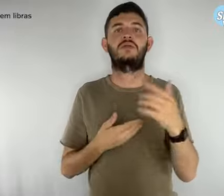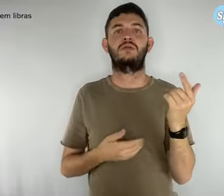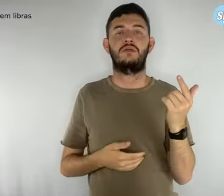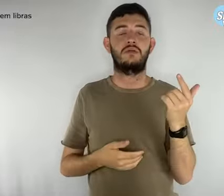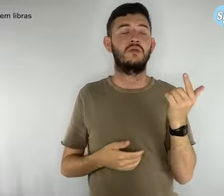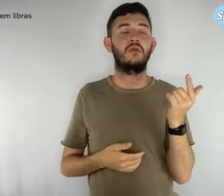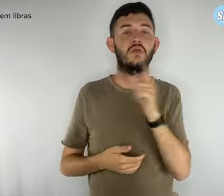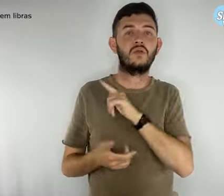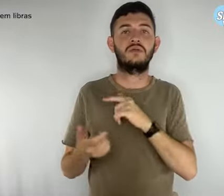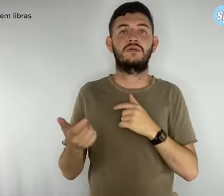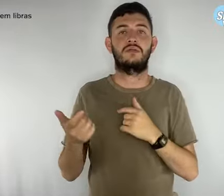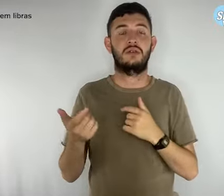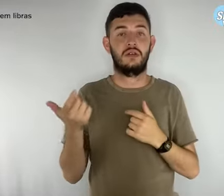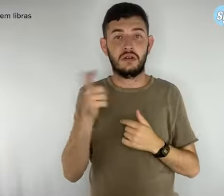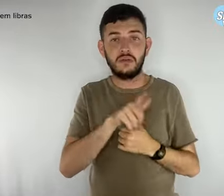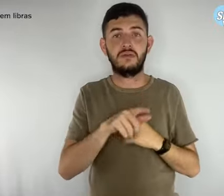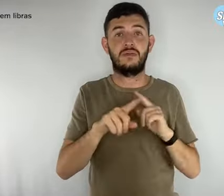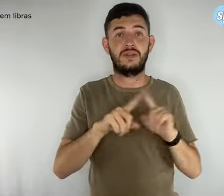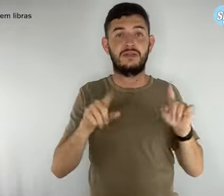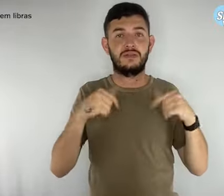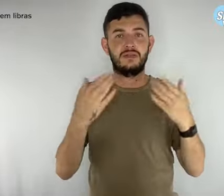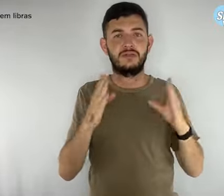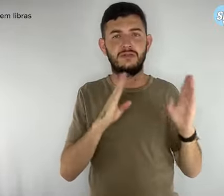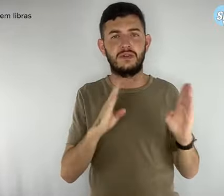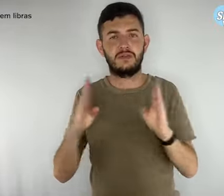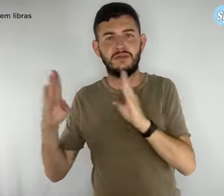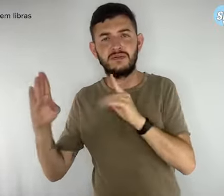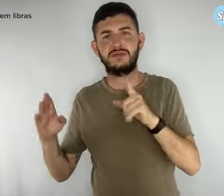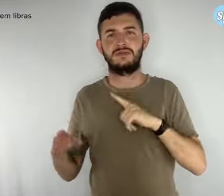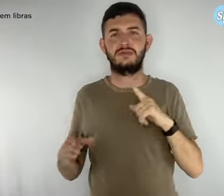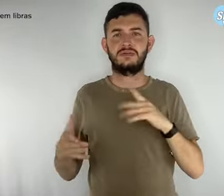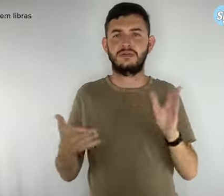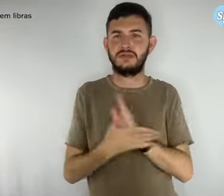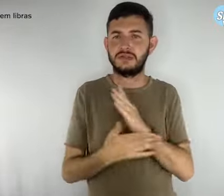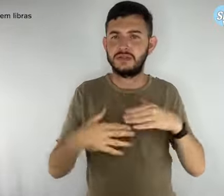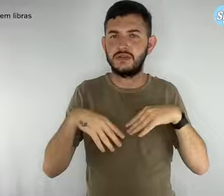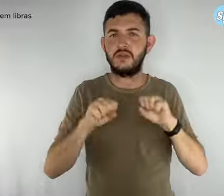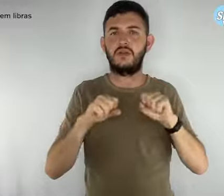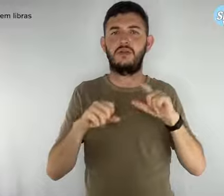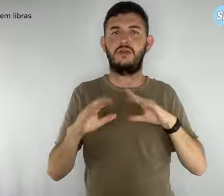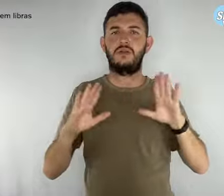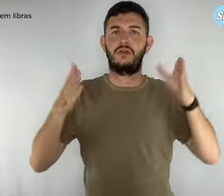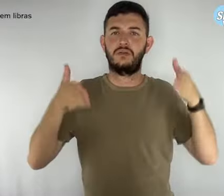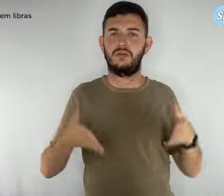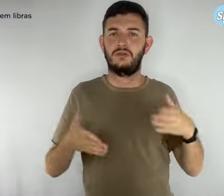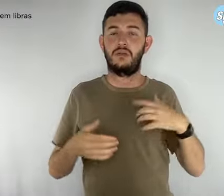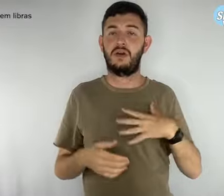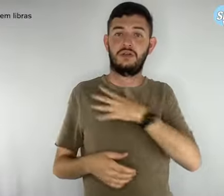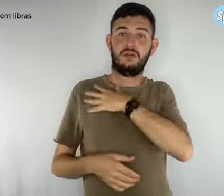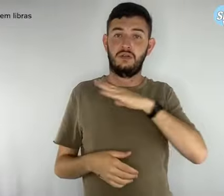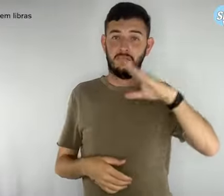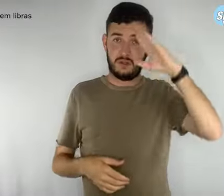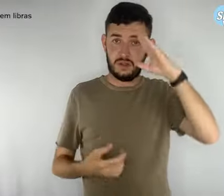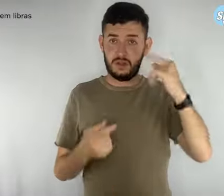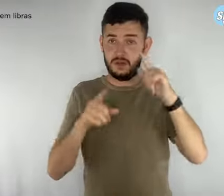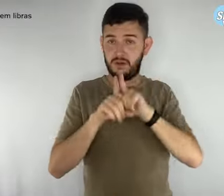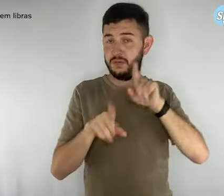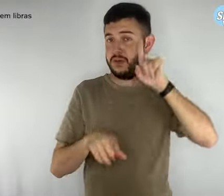continua uma sucessão de golpes de Estado com a participação sempre ativa dos militares e dos Estados Unidos